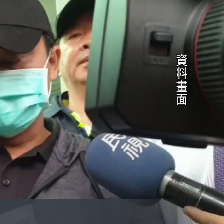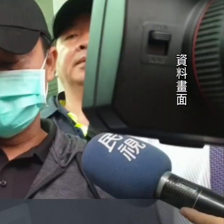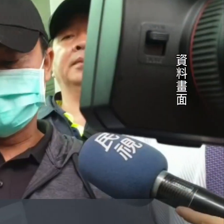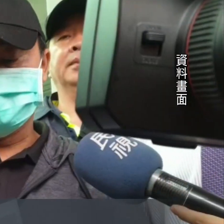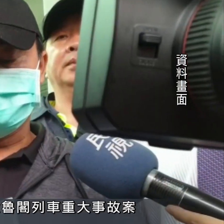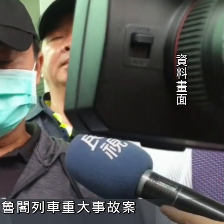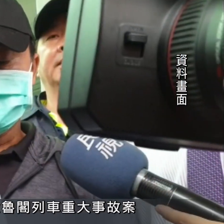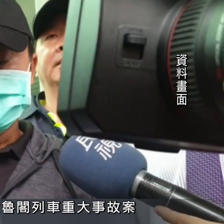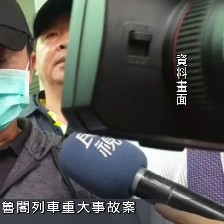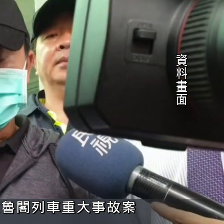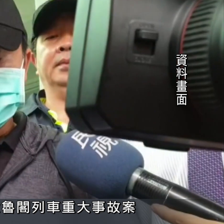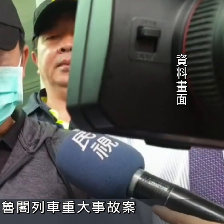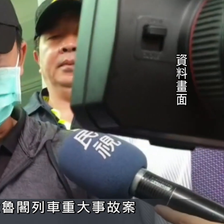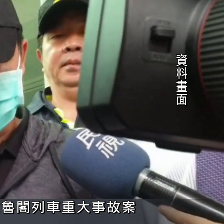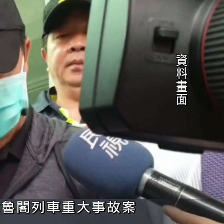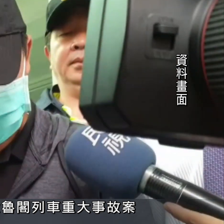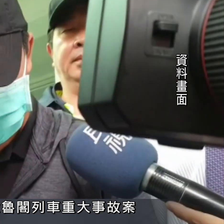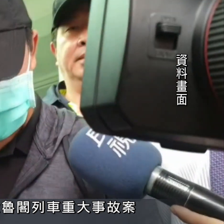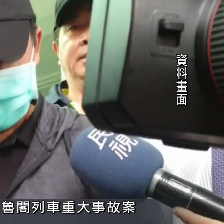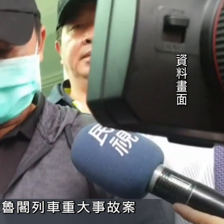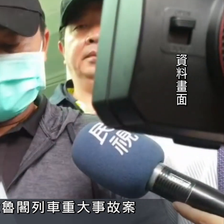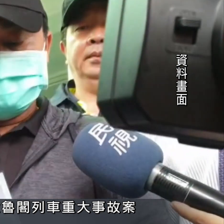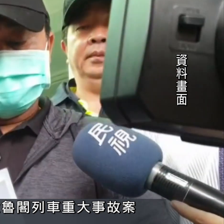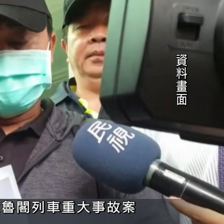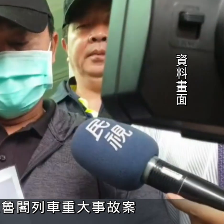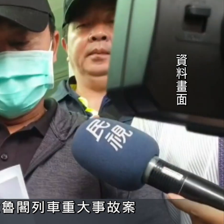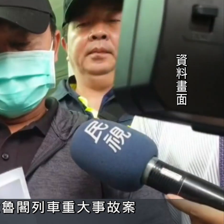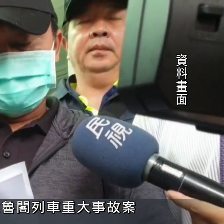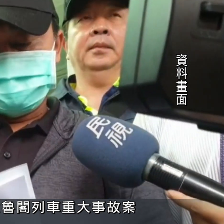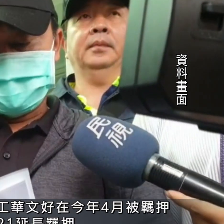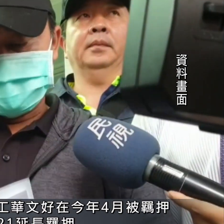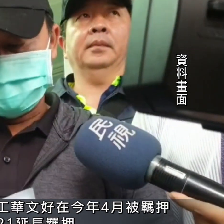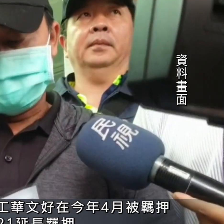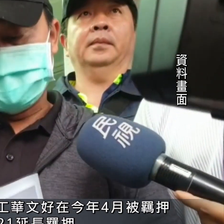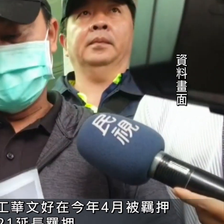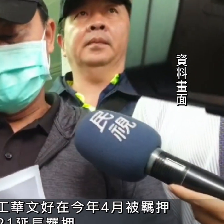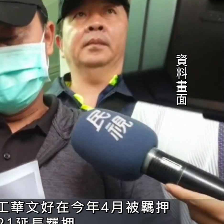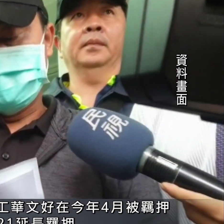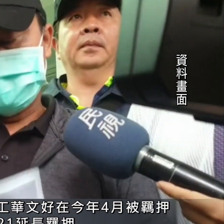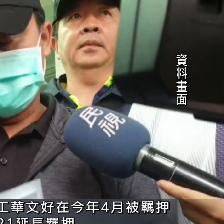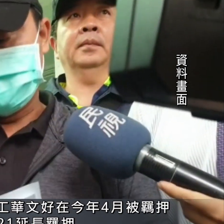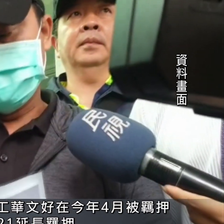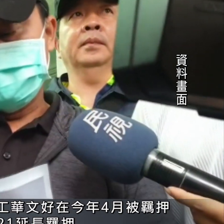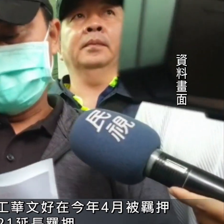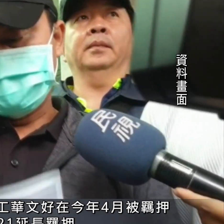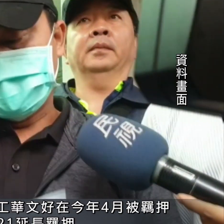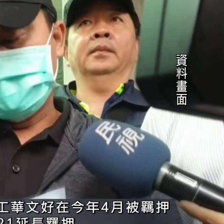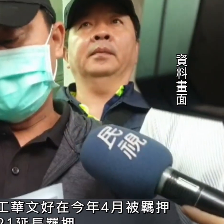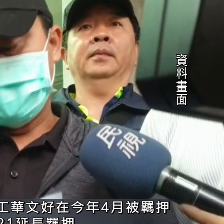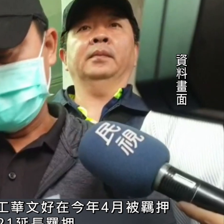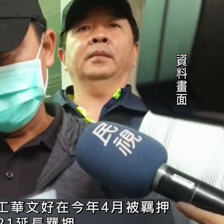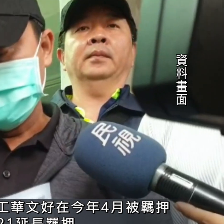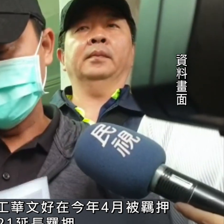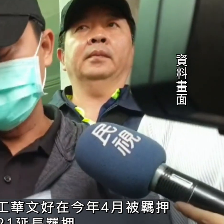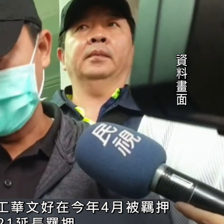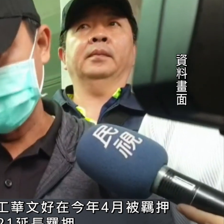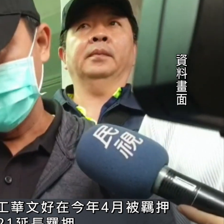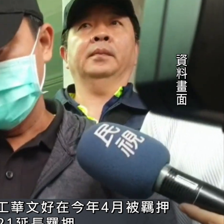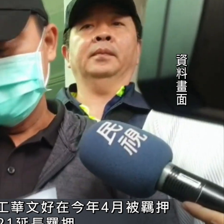台铁第408次太鲁阁列车重大事故案，被告李义祥、移工华文好在今年4月被羁押，